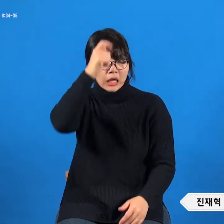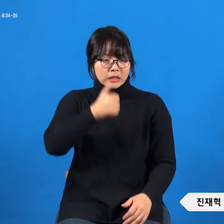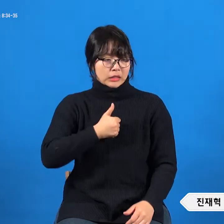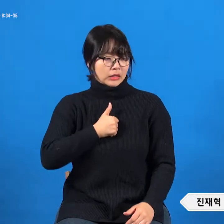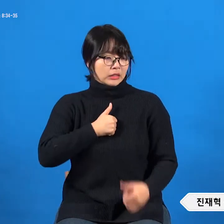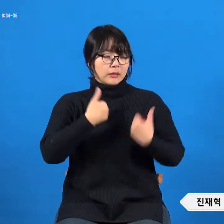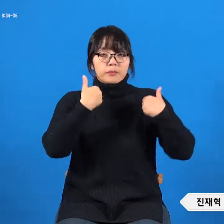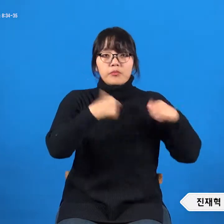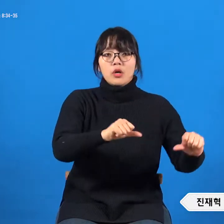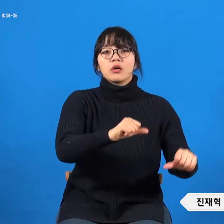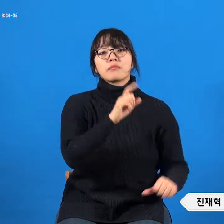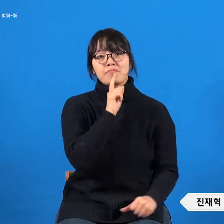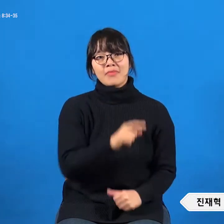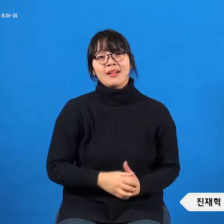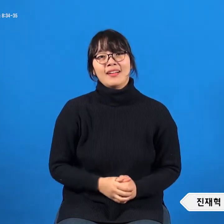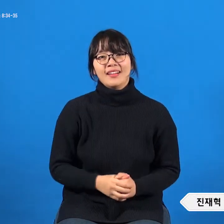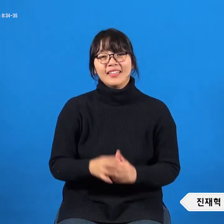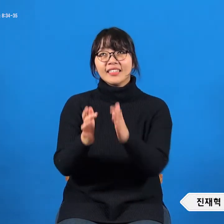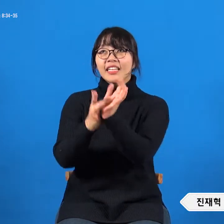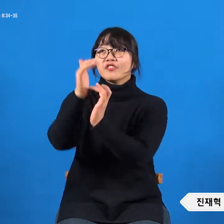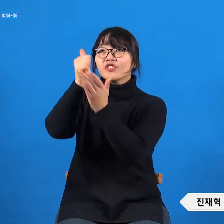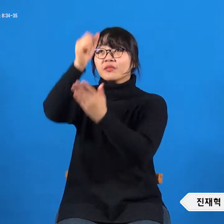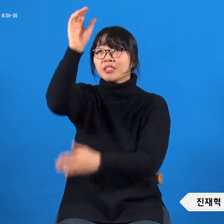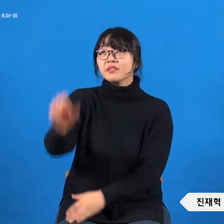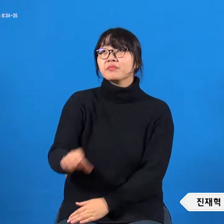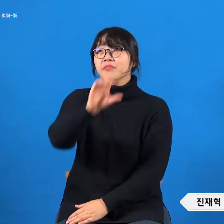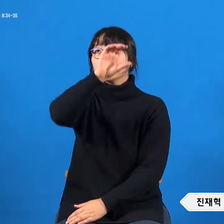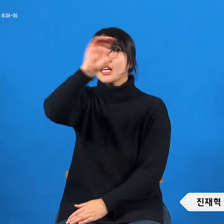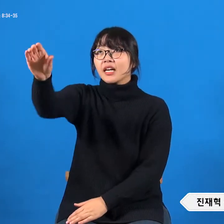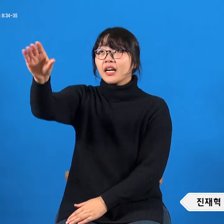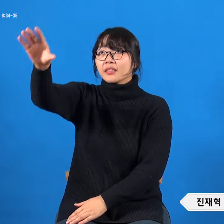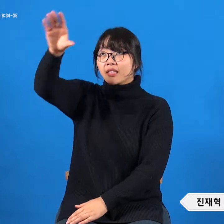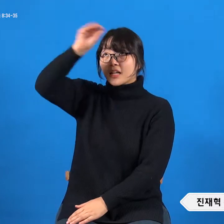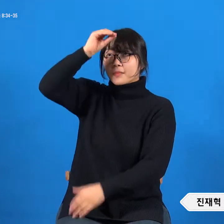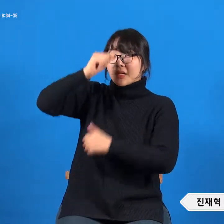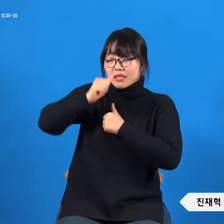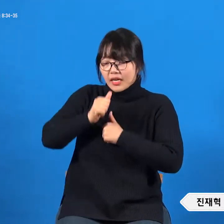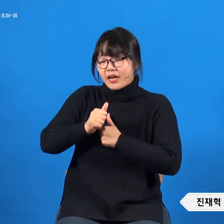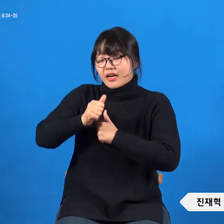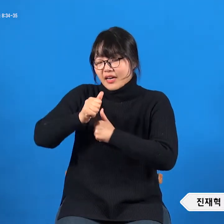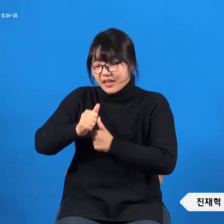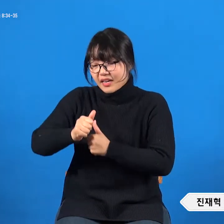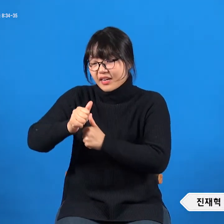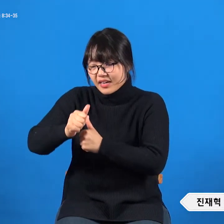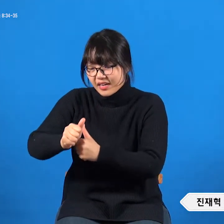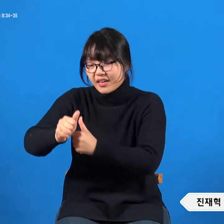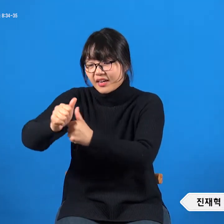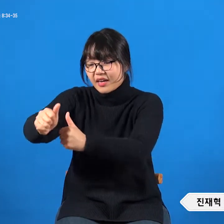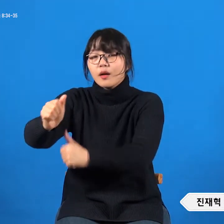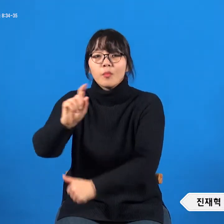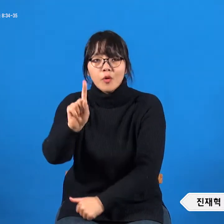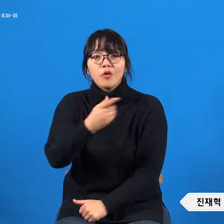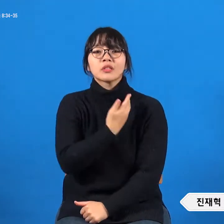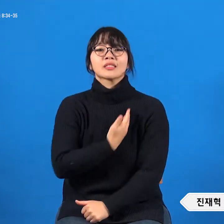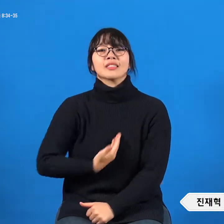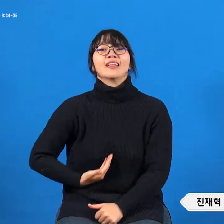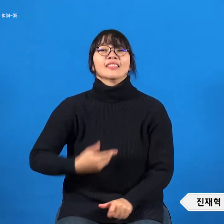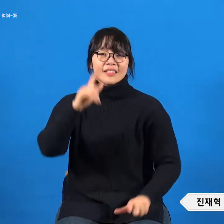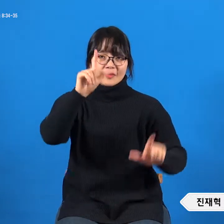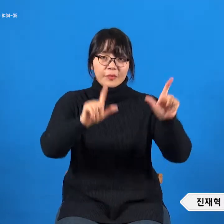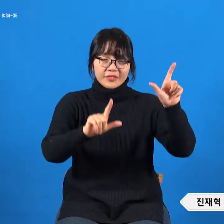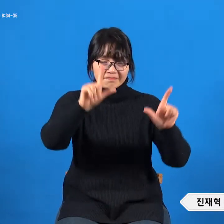우리 십자가를 지고 주님이 주신 그 십자가를 향해 쫓아가는 제자의 삶의 모습을